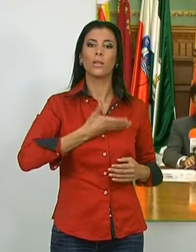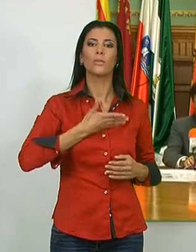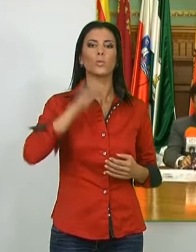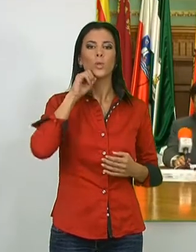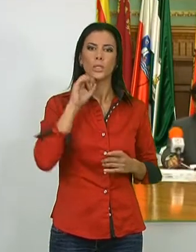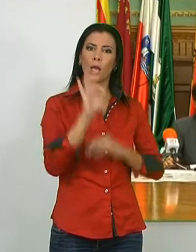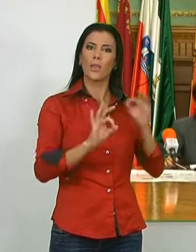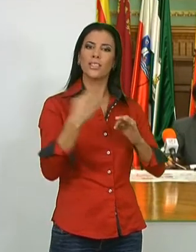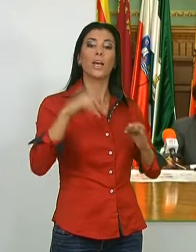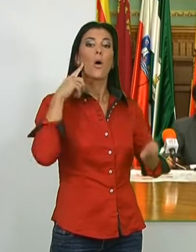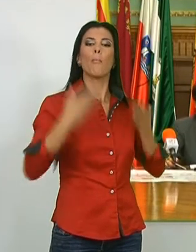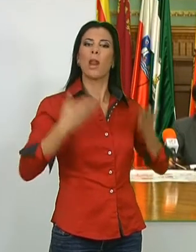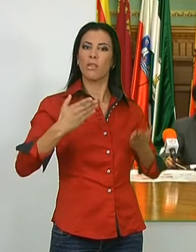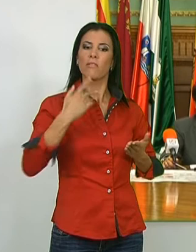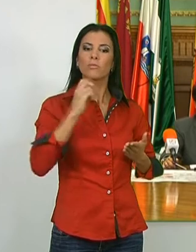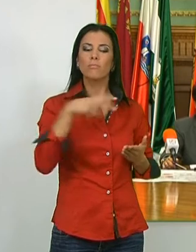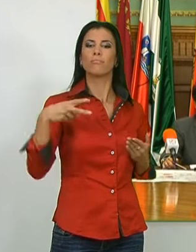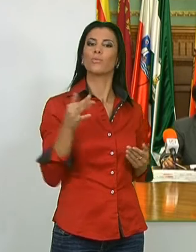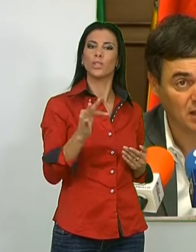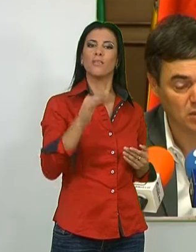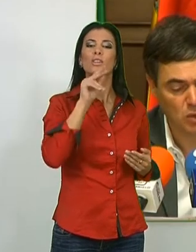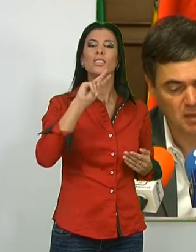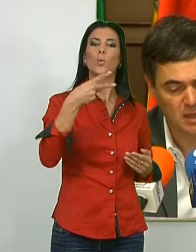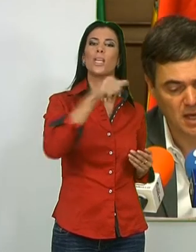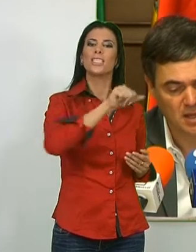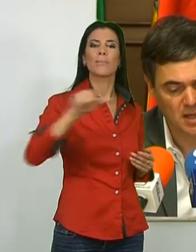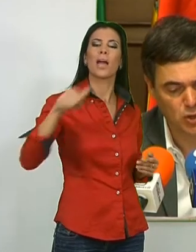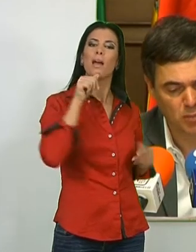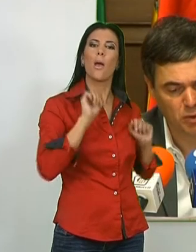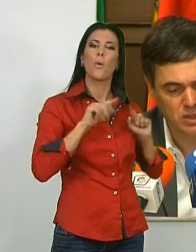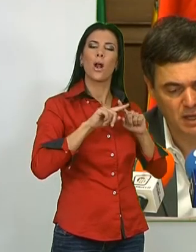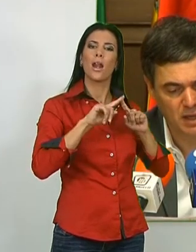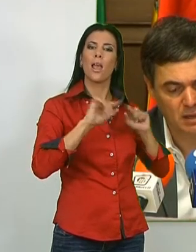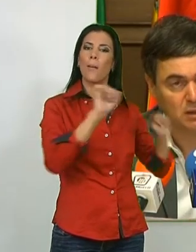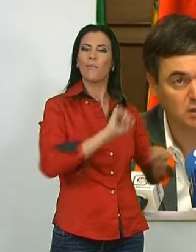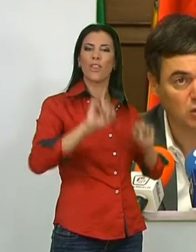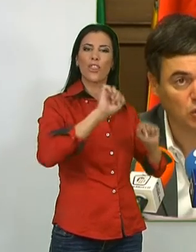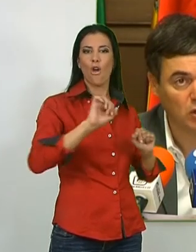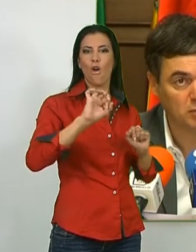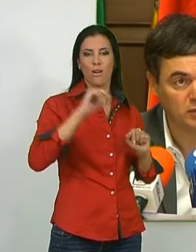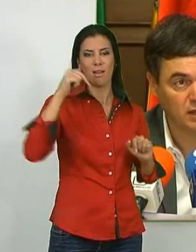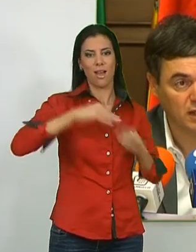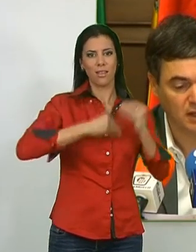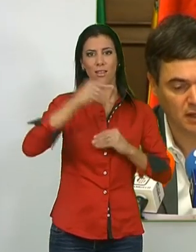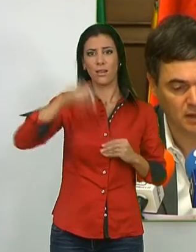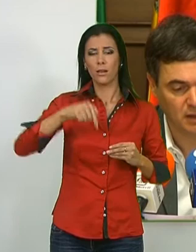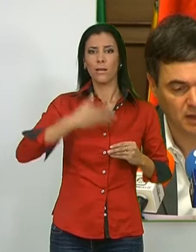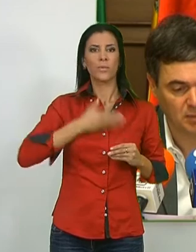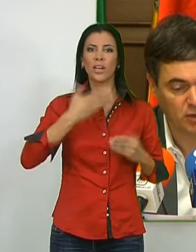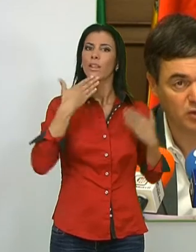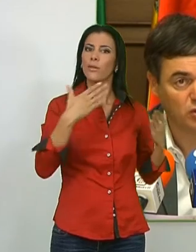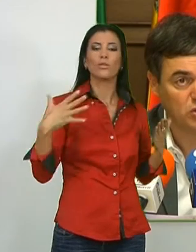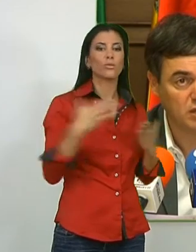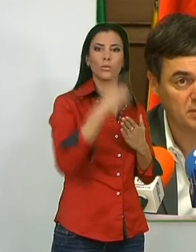el ayuntamiento de motril ha realizado un balance satisfactorio de la segunda semana de la prevención que hoy culmina en la localidad y el alcalde